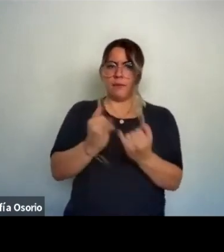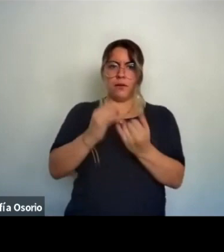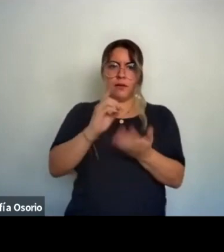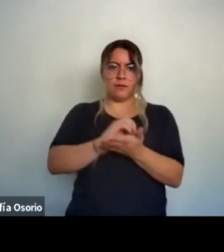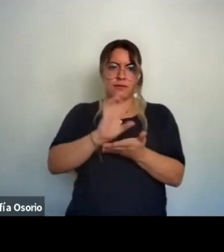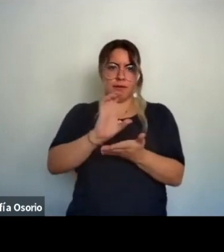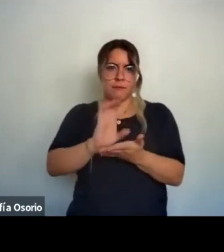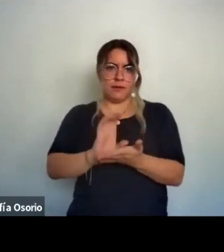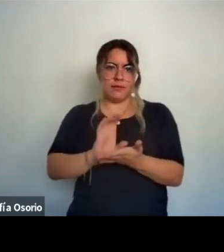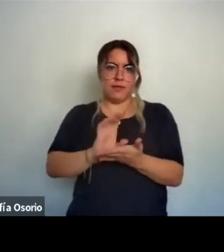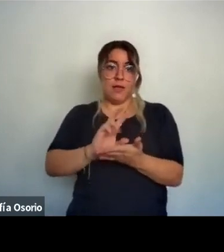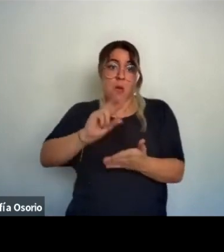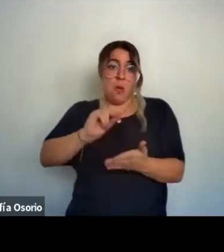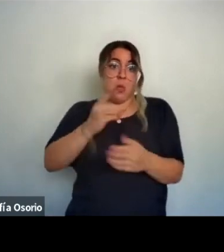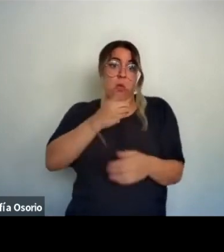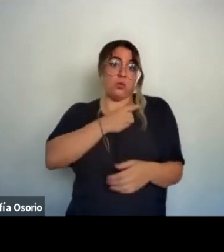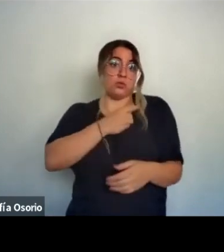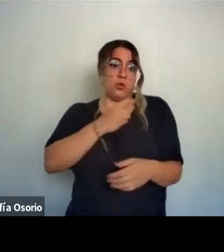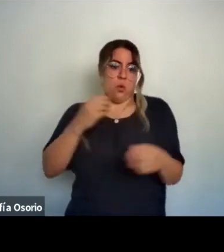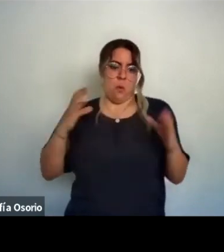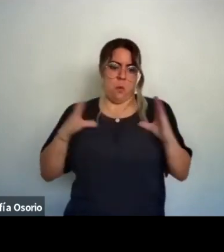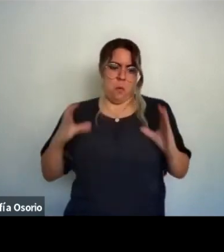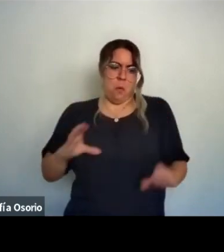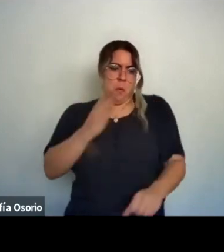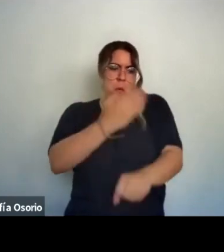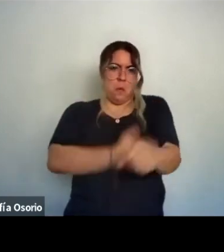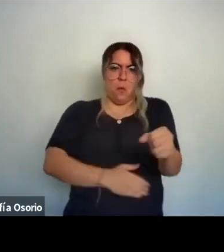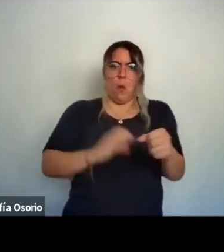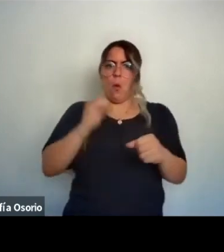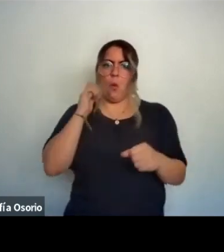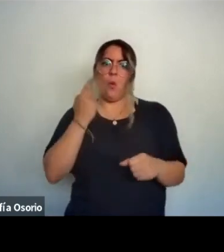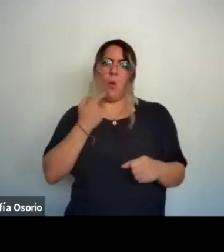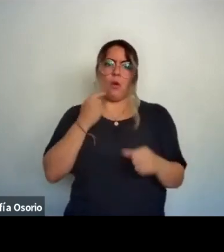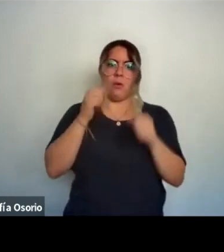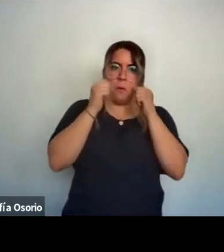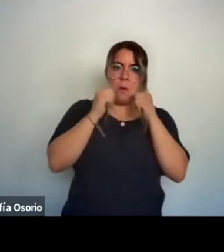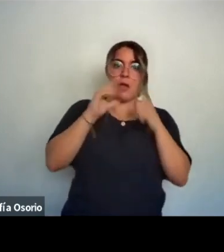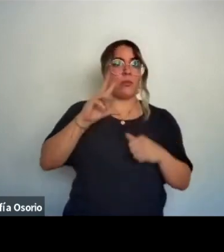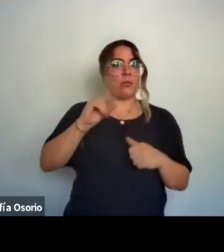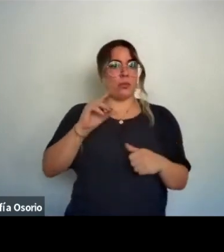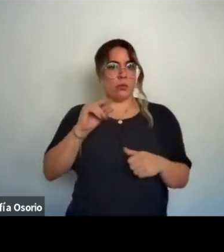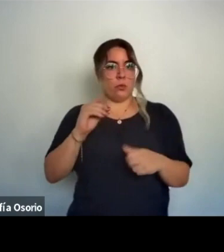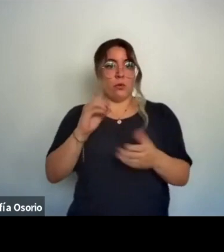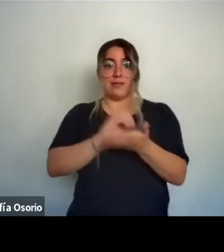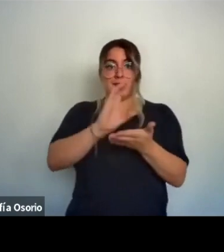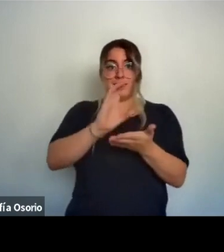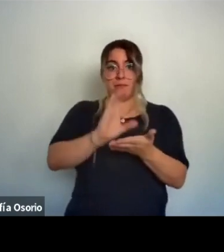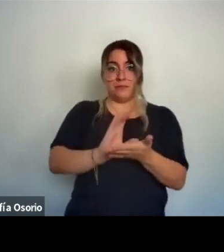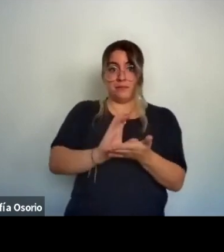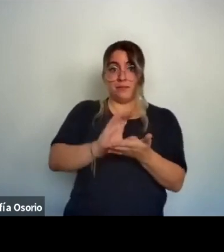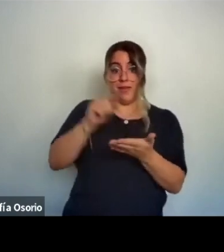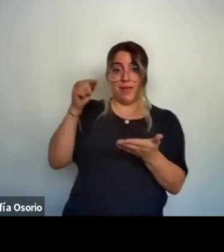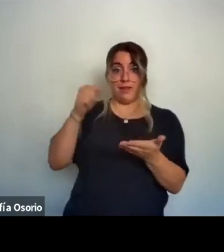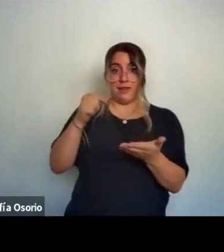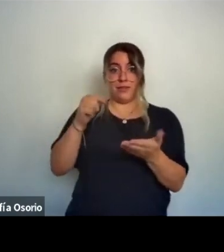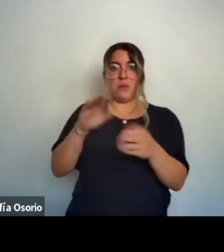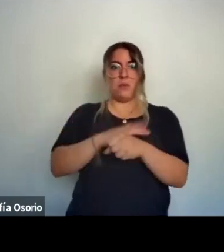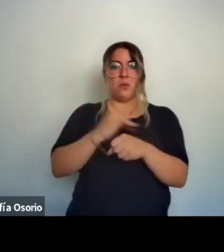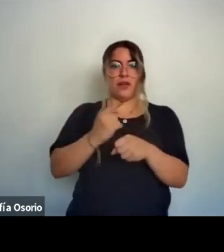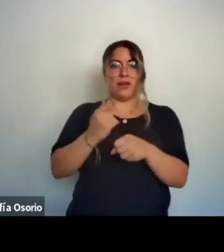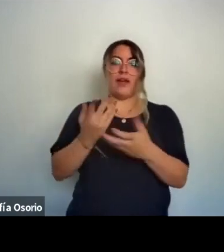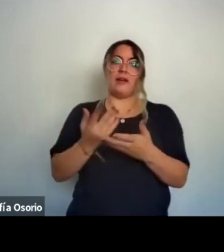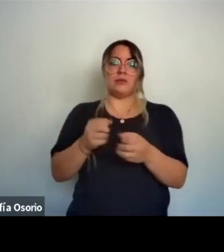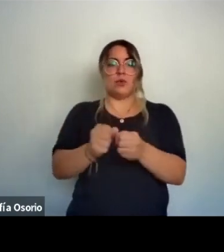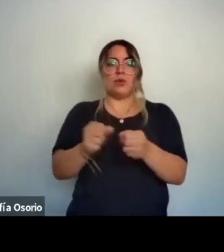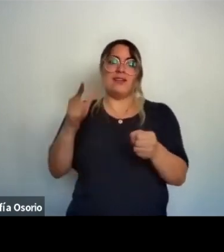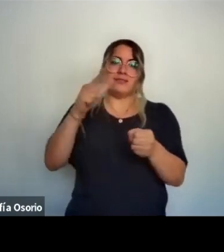discursos con una perspectiva asistencial, paternal y capacitista. Este va a ser el escenario que nos vamos a ir encontrando